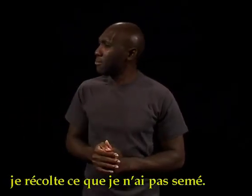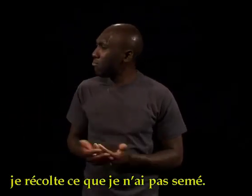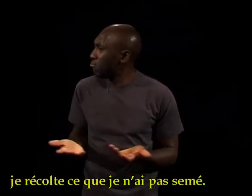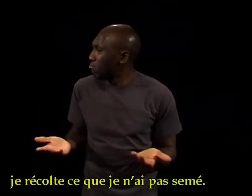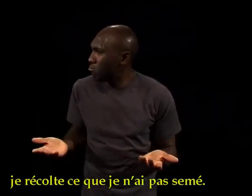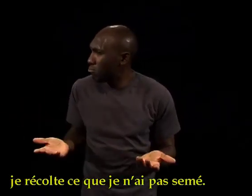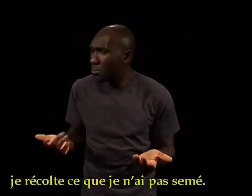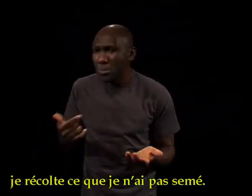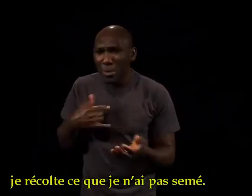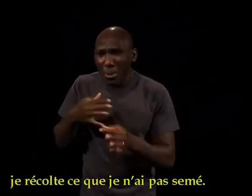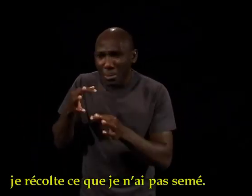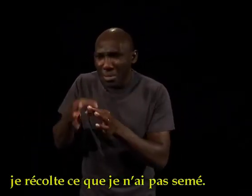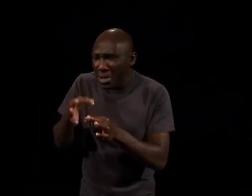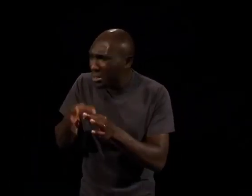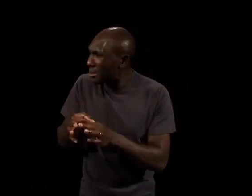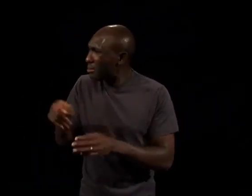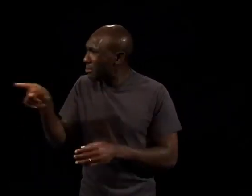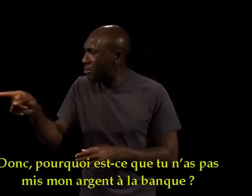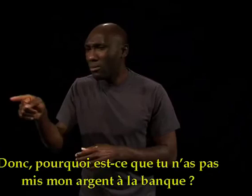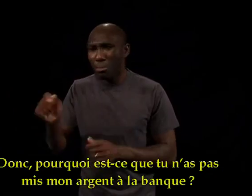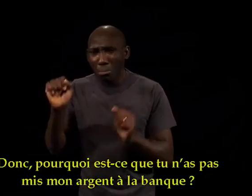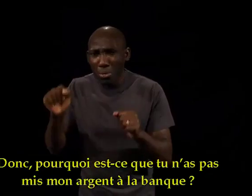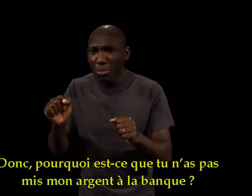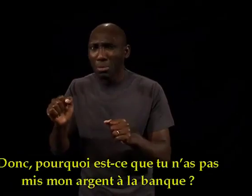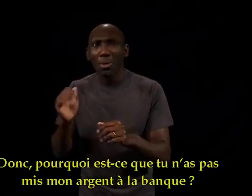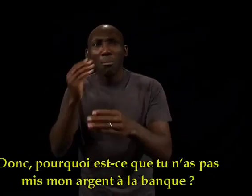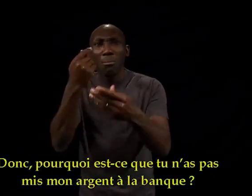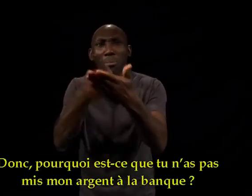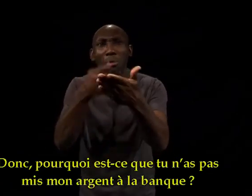Donc, pourquoi est-ce que tu n'as pas mis mon argent à la banque?